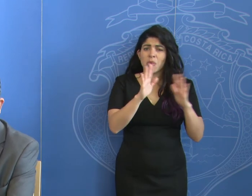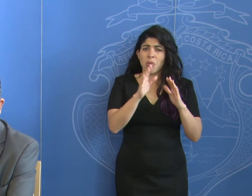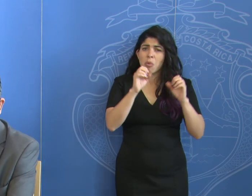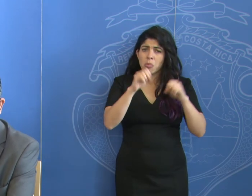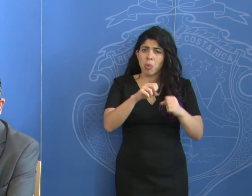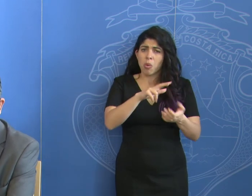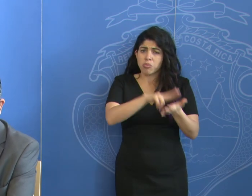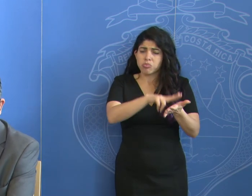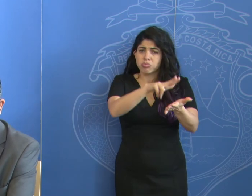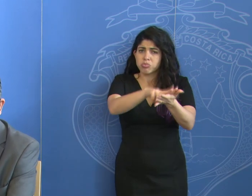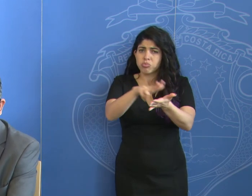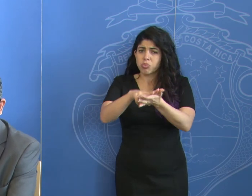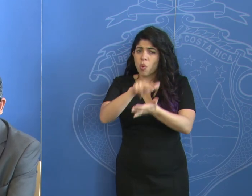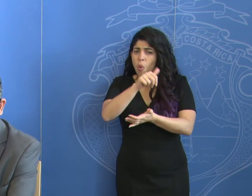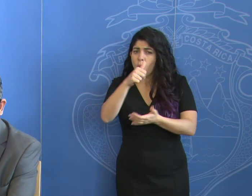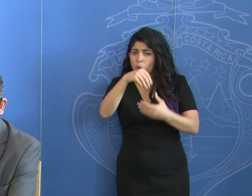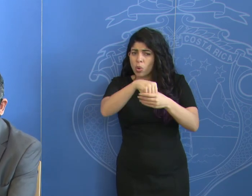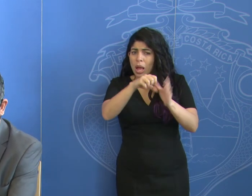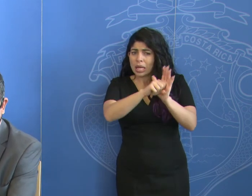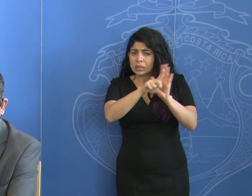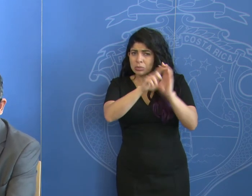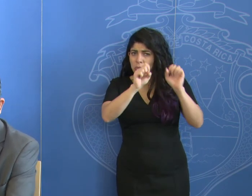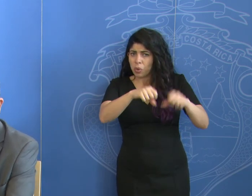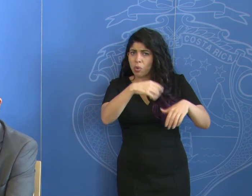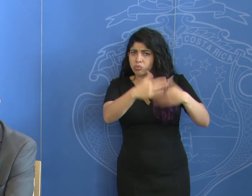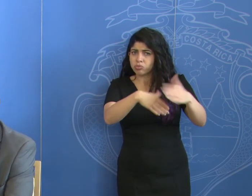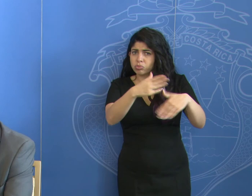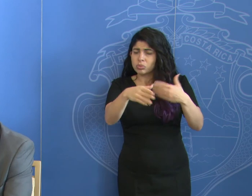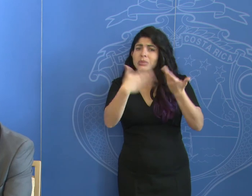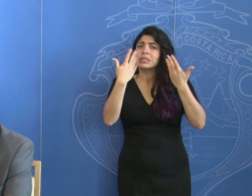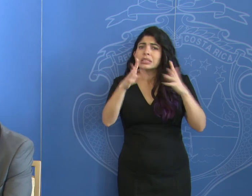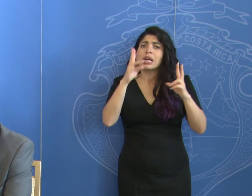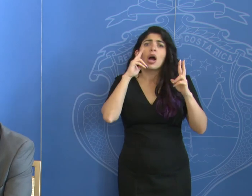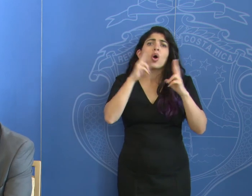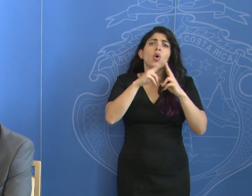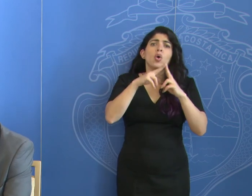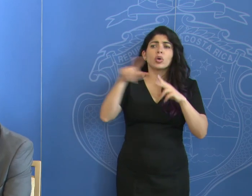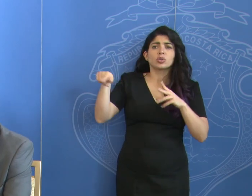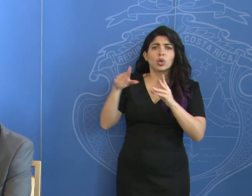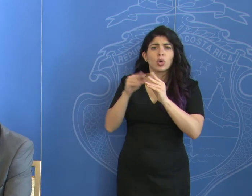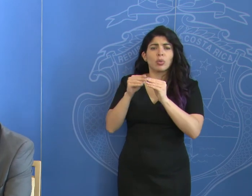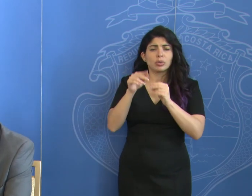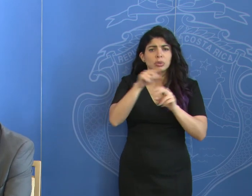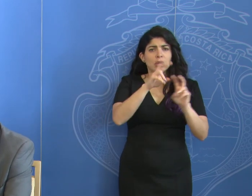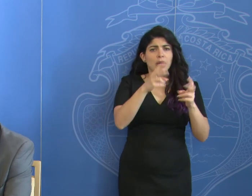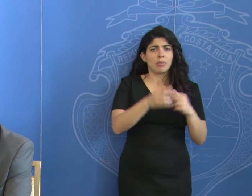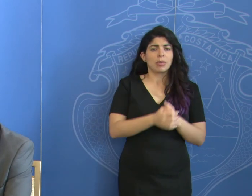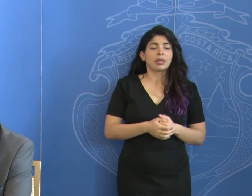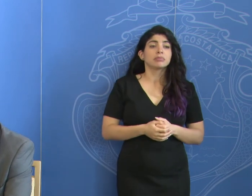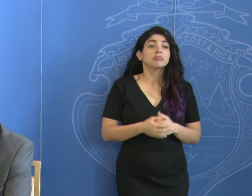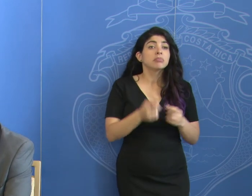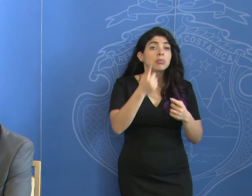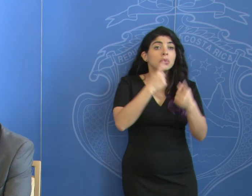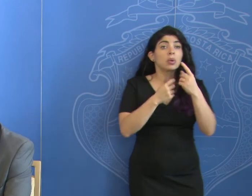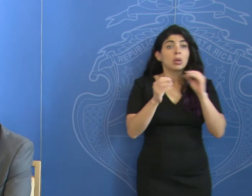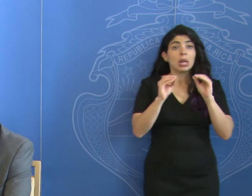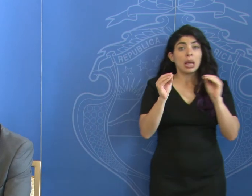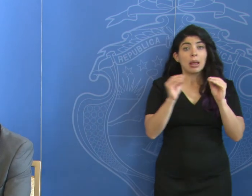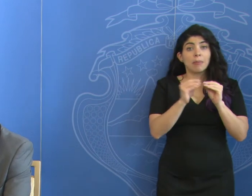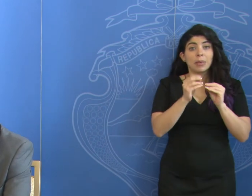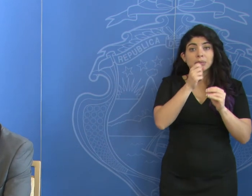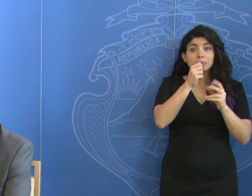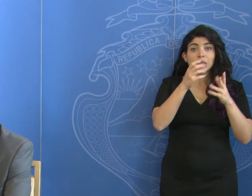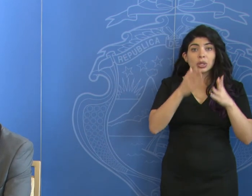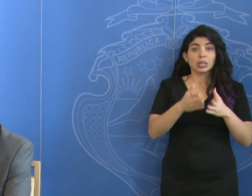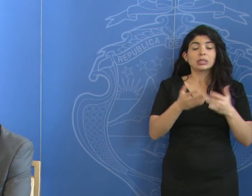que ya están en asamblea y que están en conocimiento de la comisión respectiva. Si no tenemos más consulta a los colegas